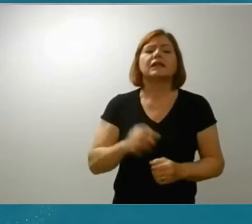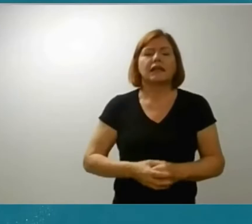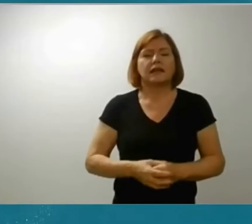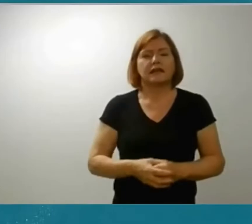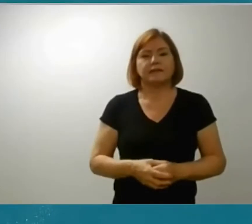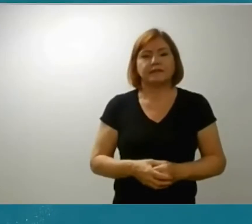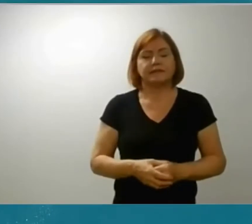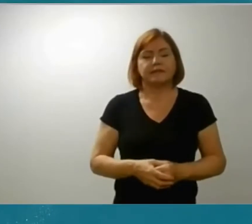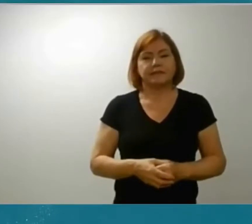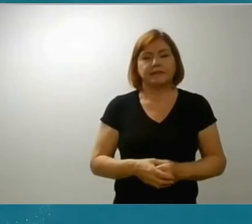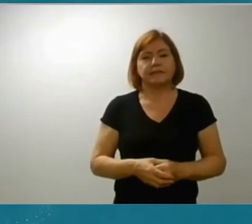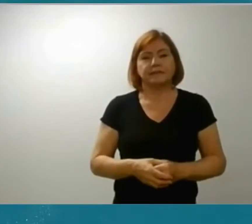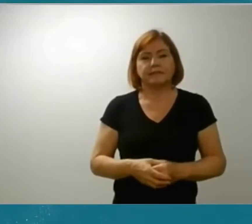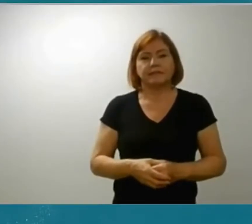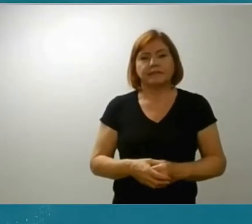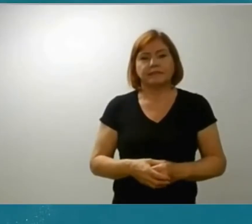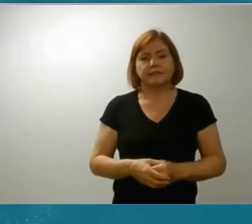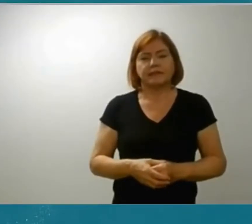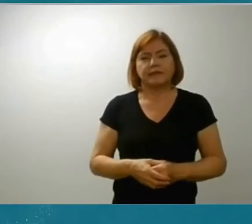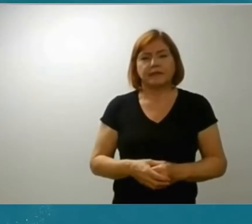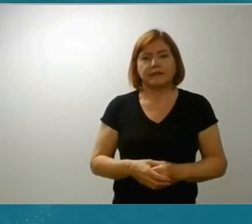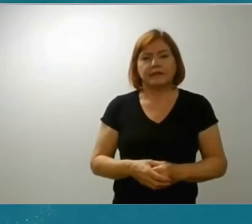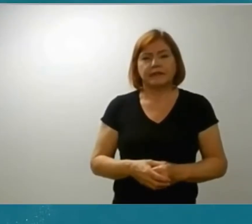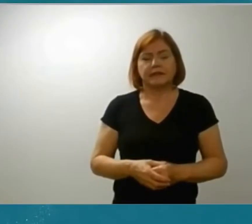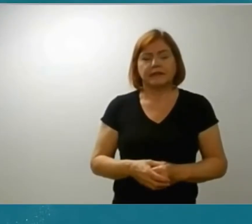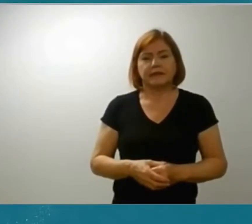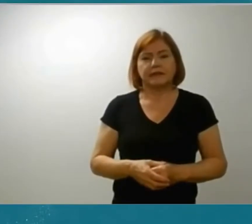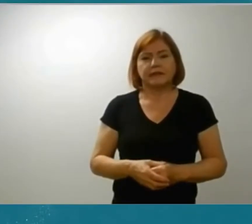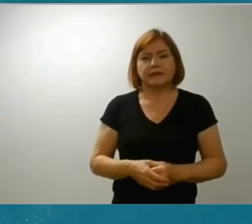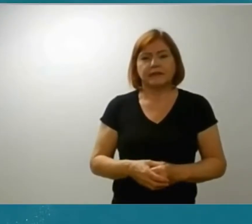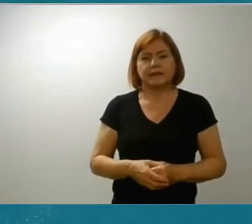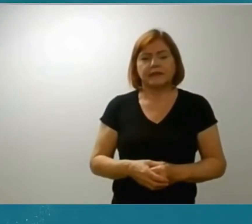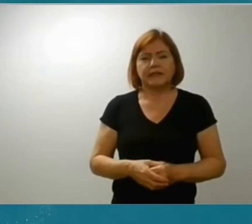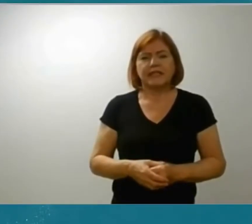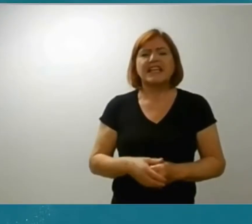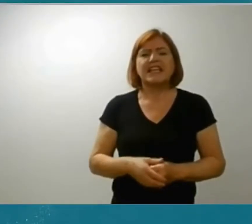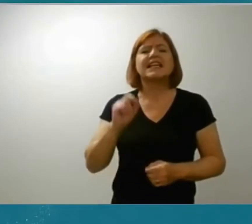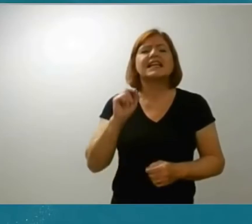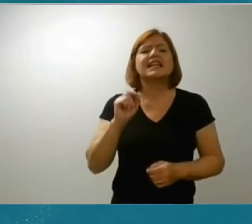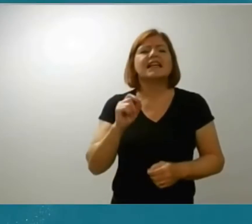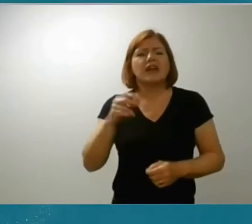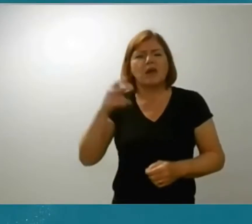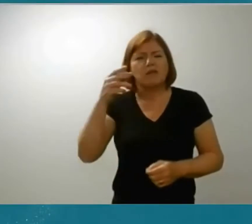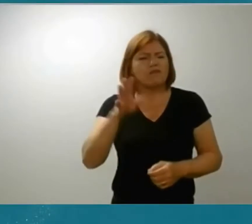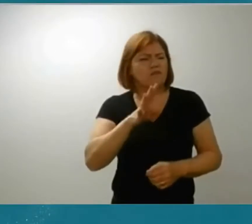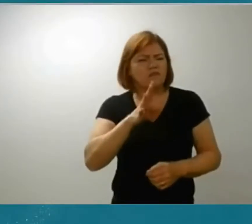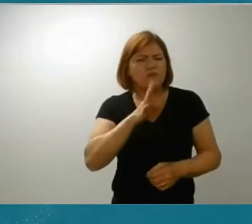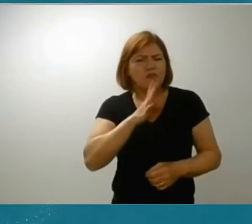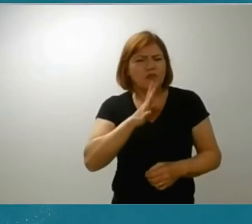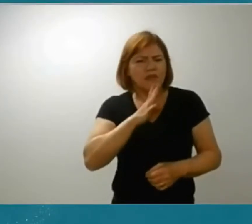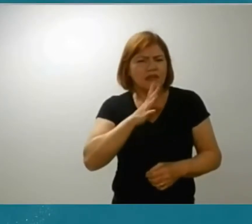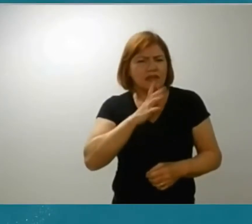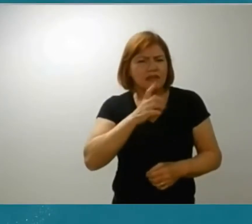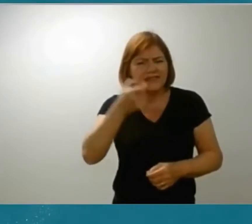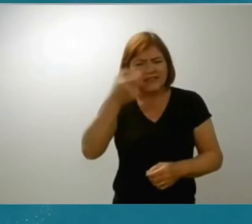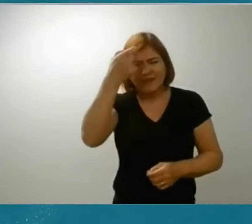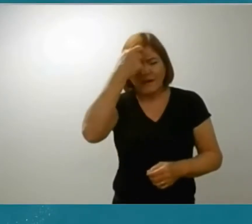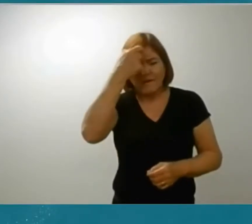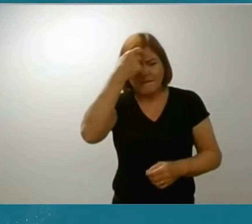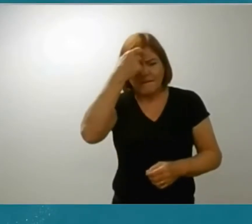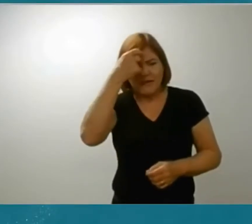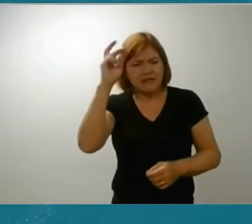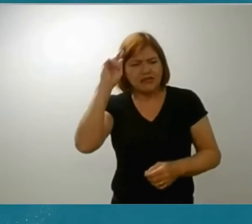teríamos nunca acesso à vida eterna. É que eu queria que você ficasse